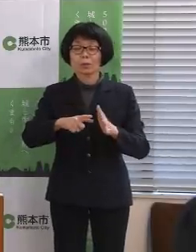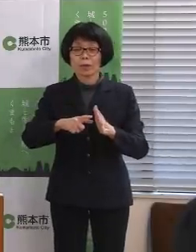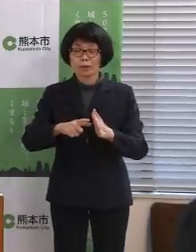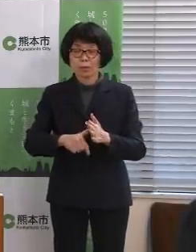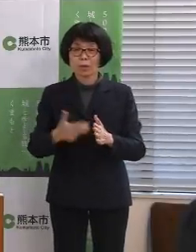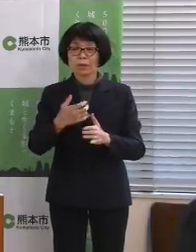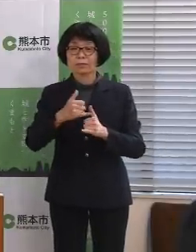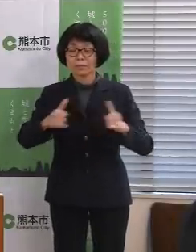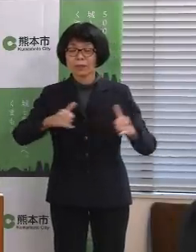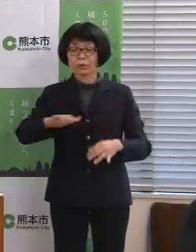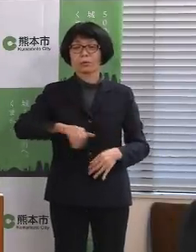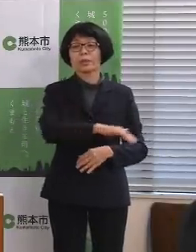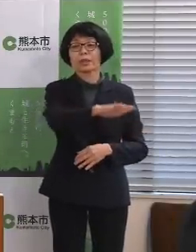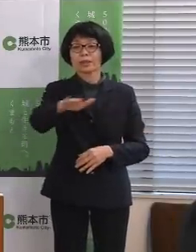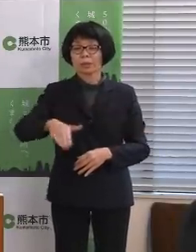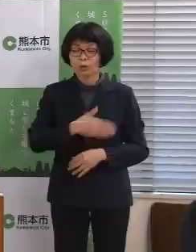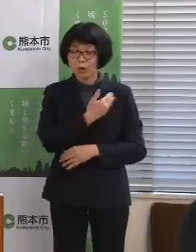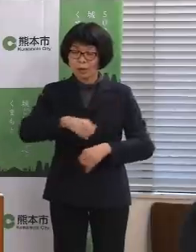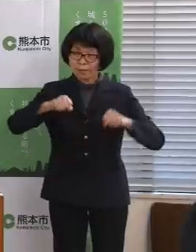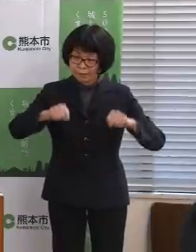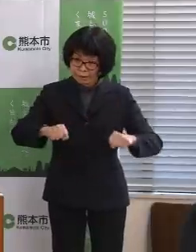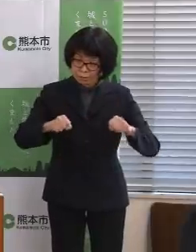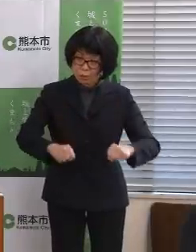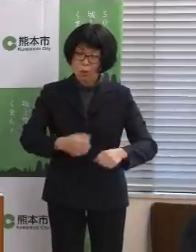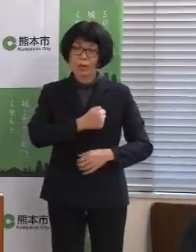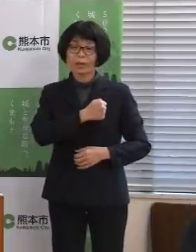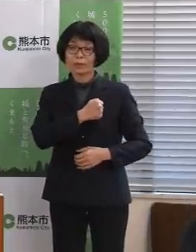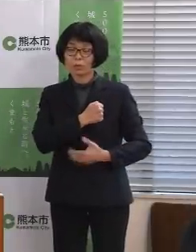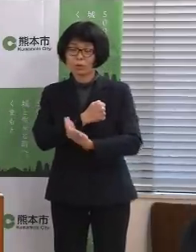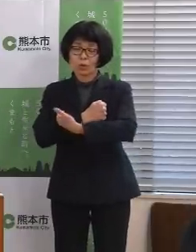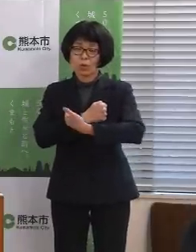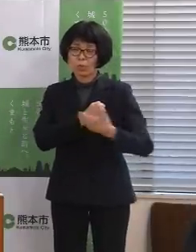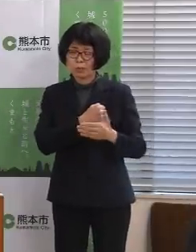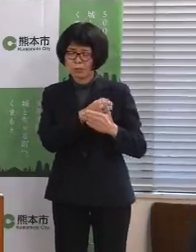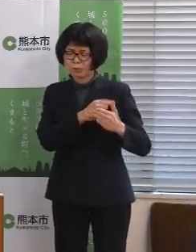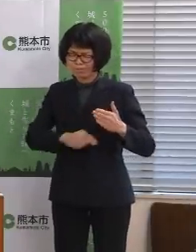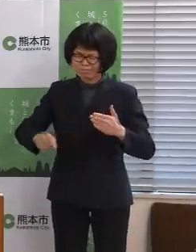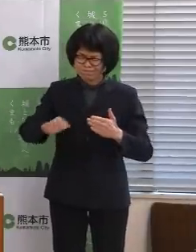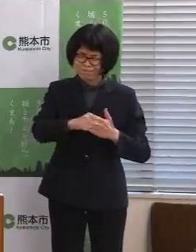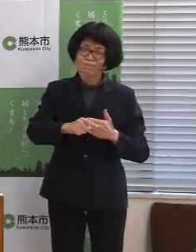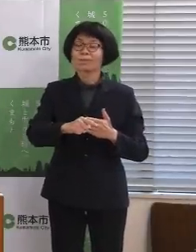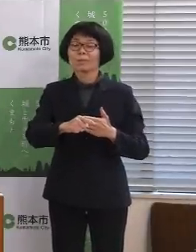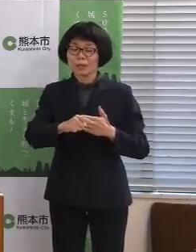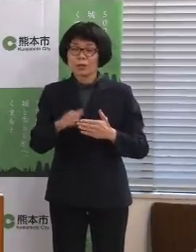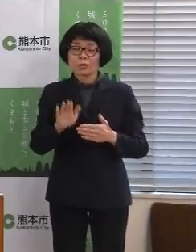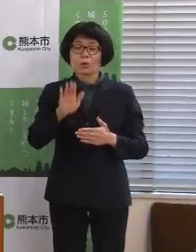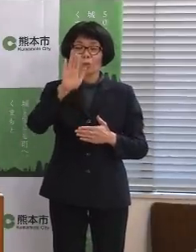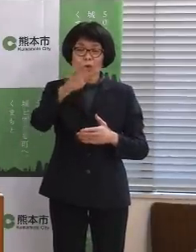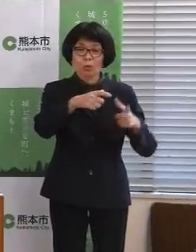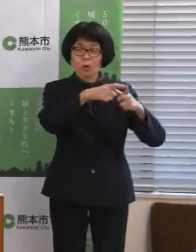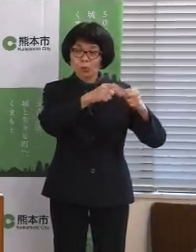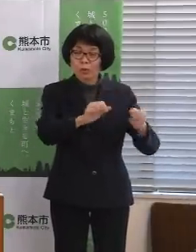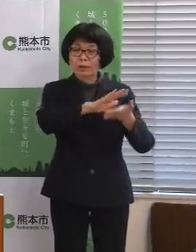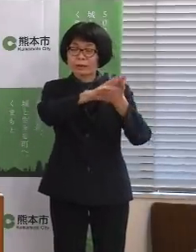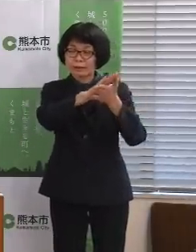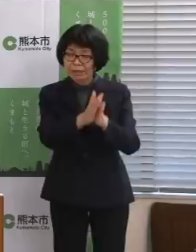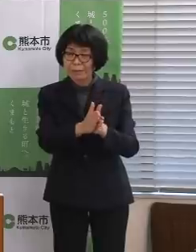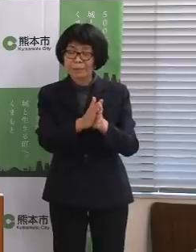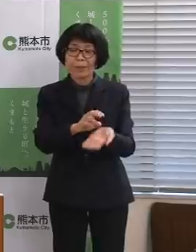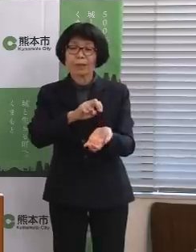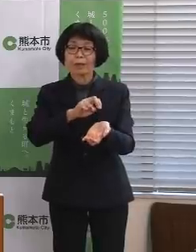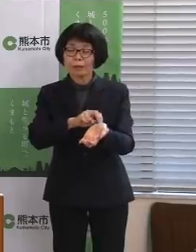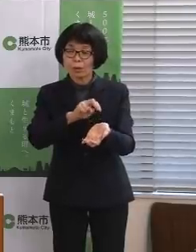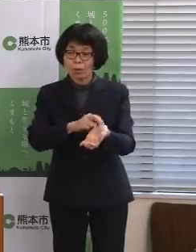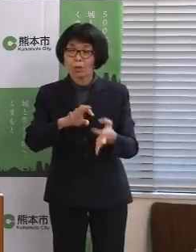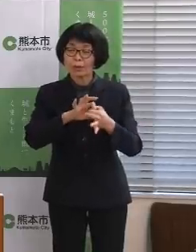市民の皆様の健康命を守ることを最優先に 今後とも国や県をはじめ医療機